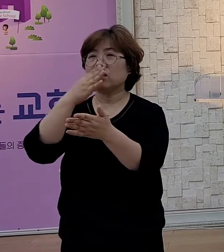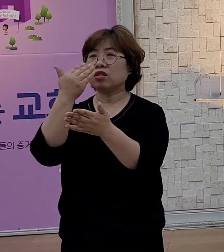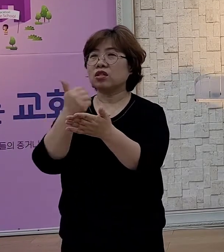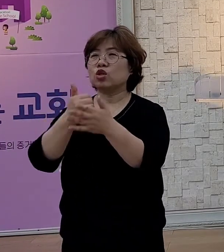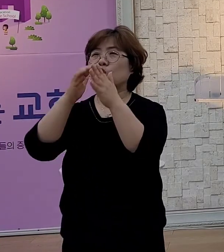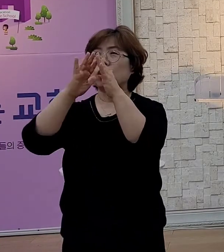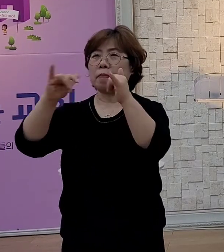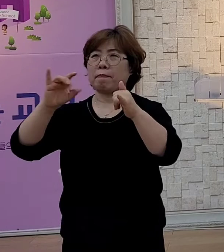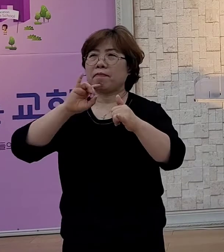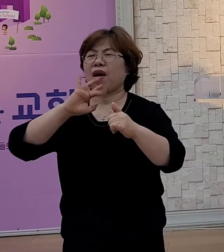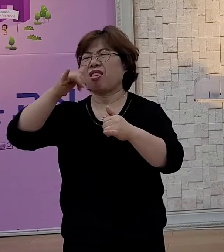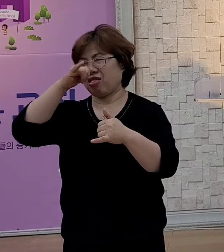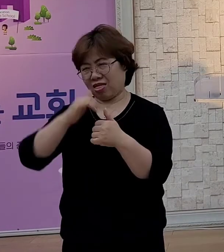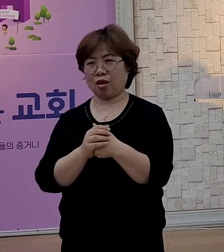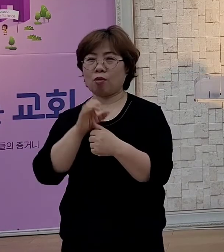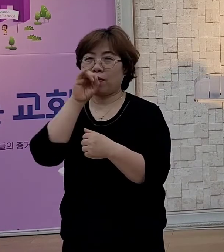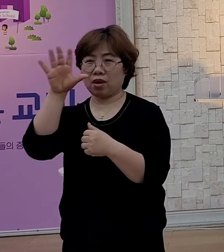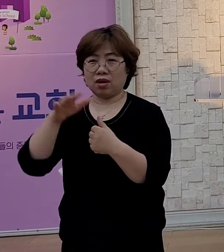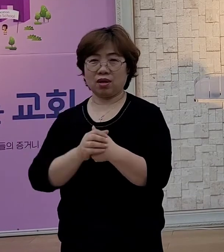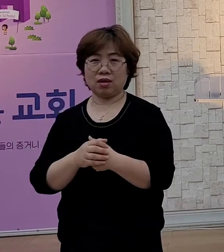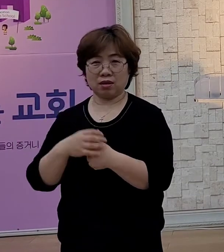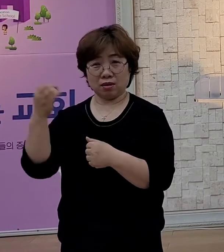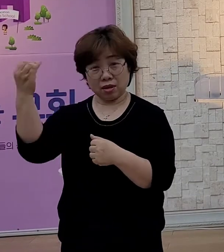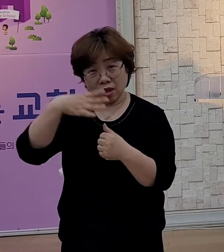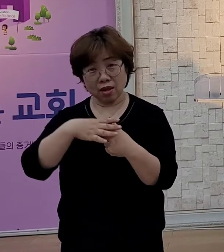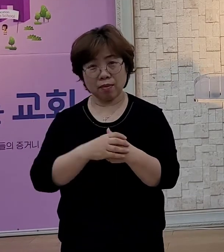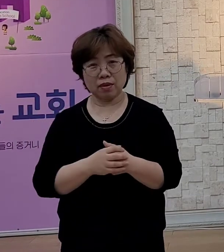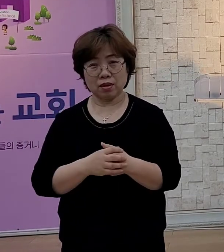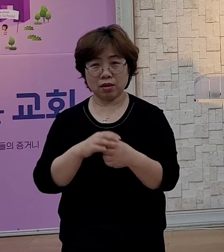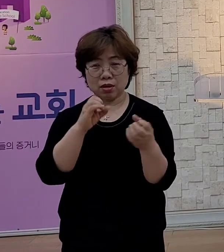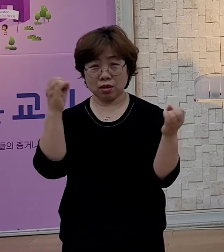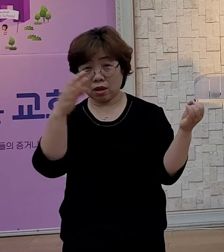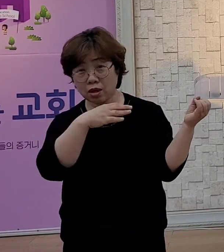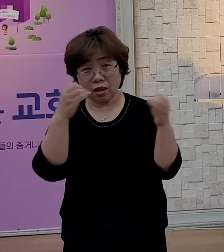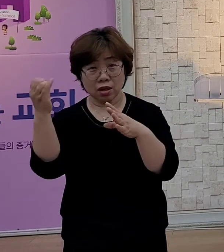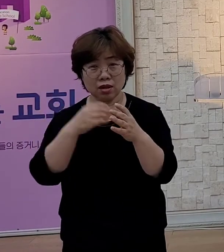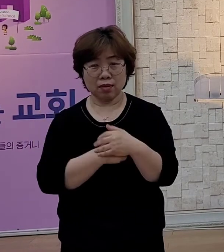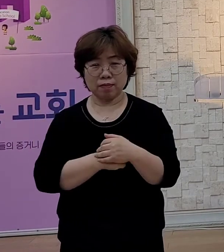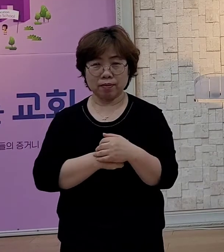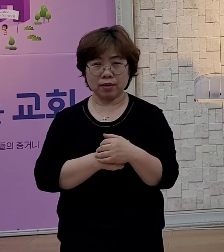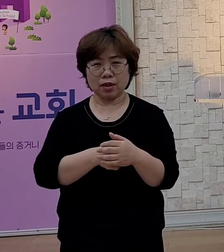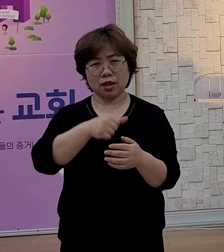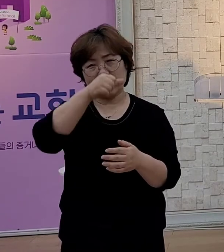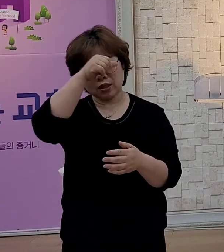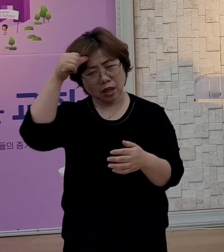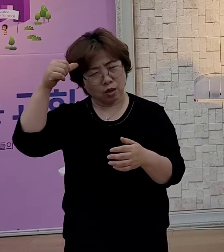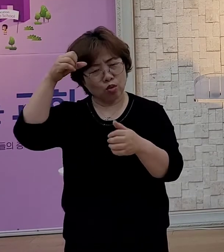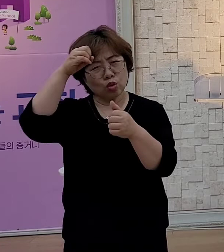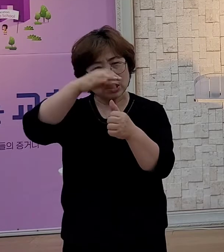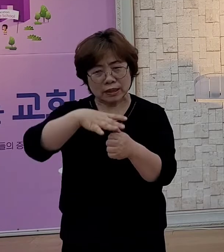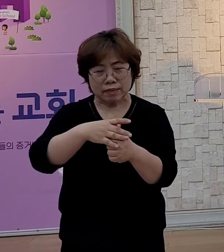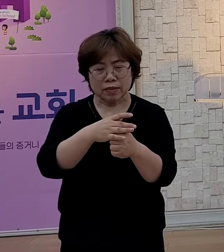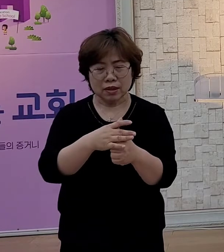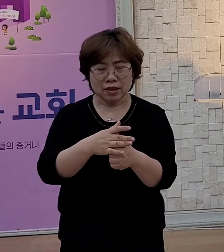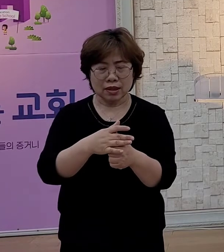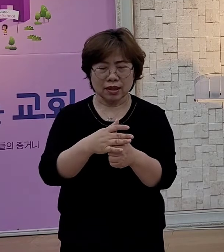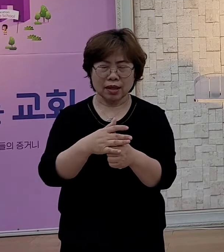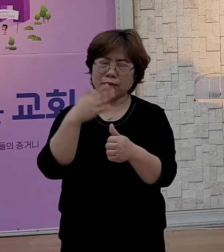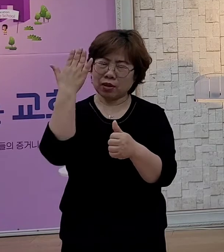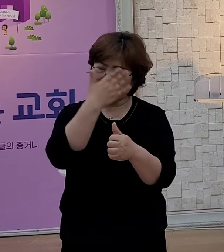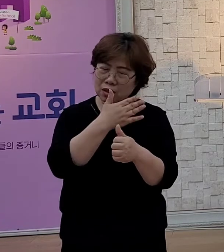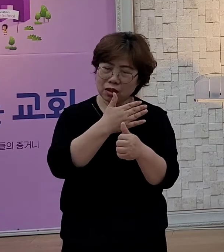그리스도인입니다. 이렇게 대답을 하더라는 거예요. 장로교, 침례교,